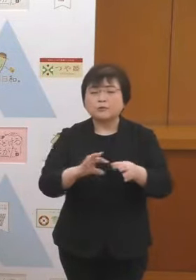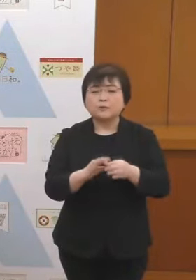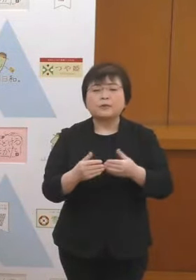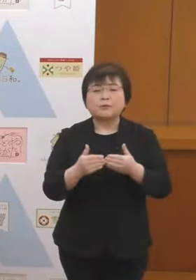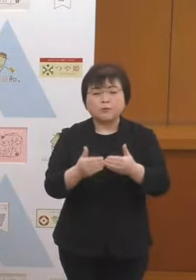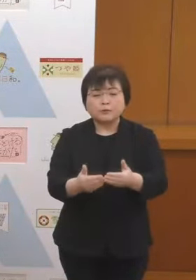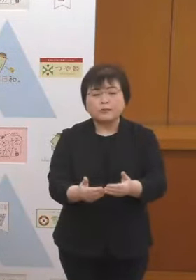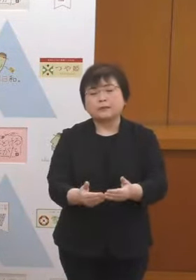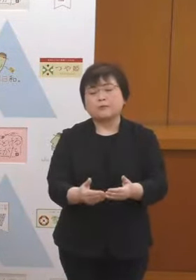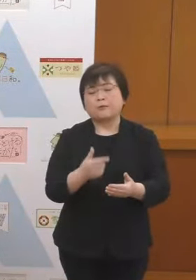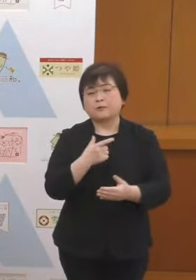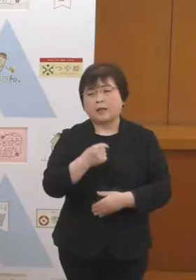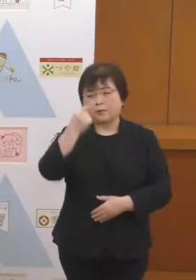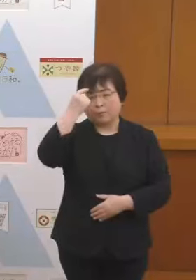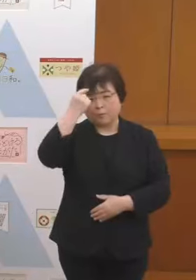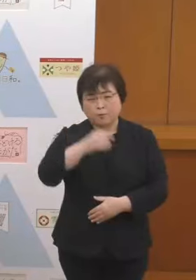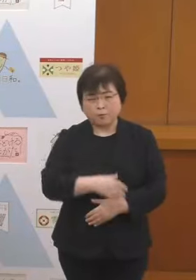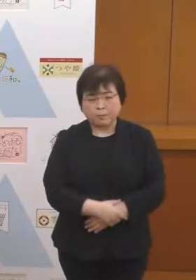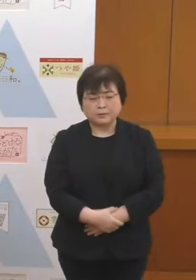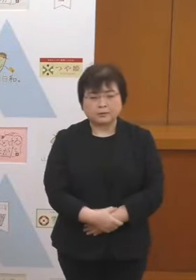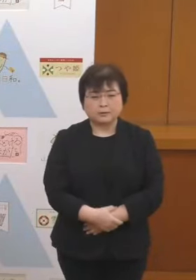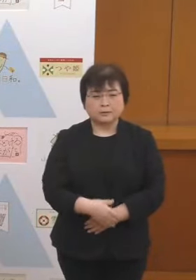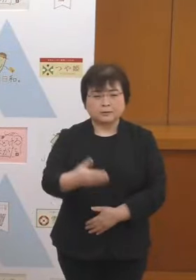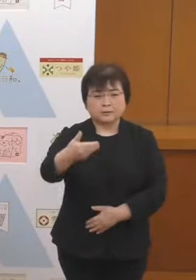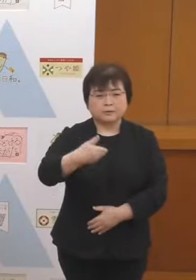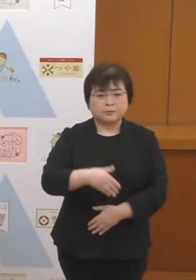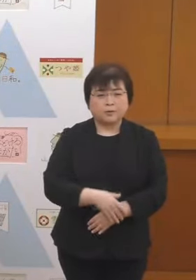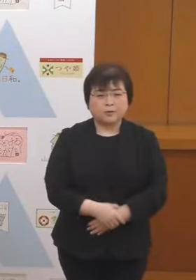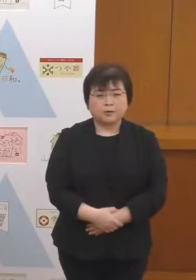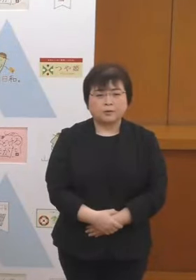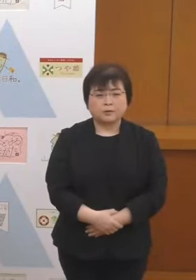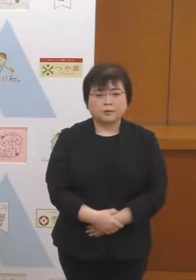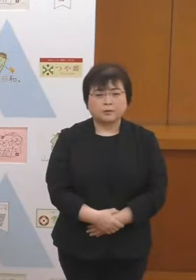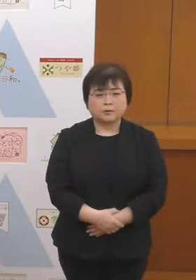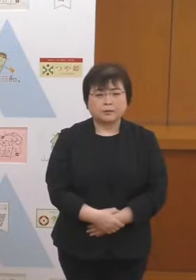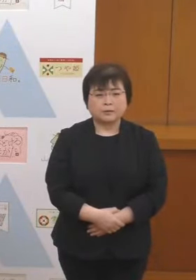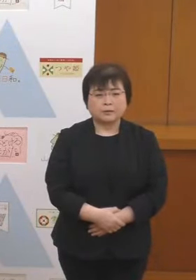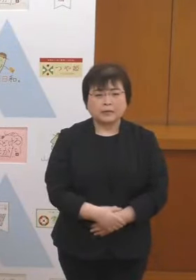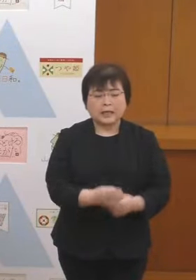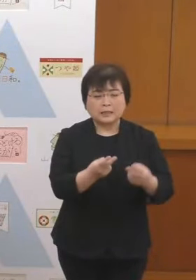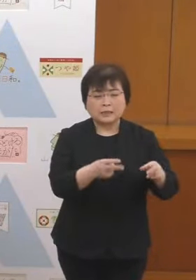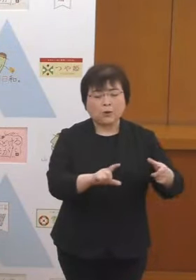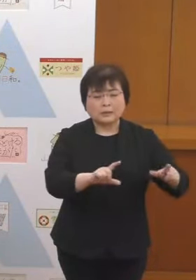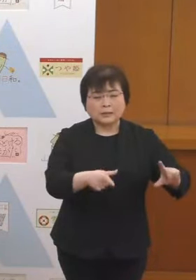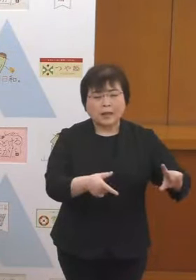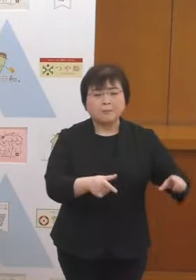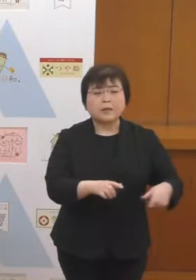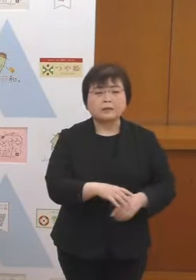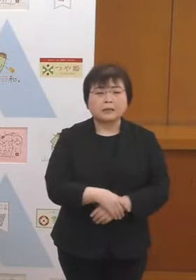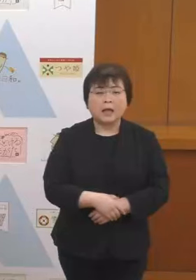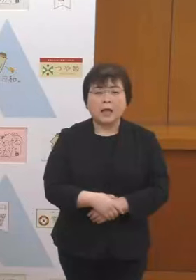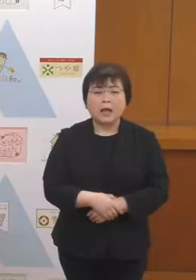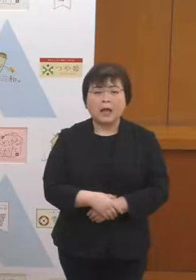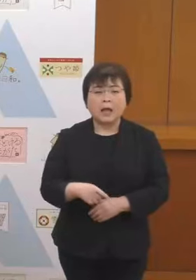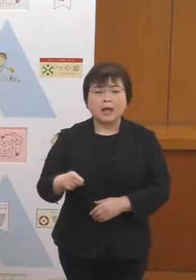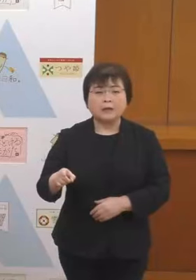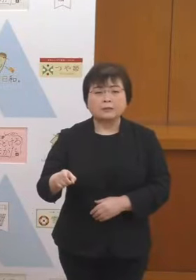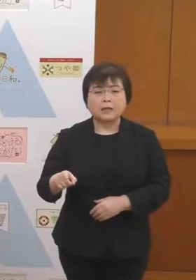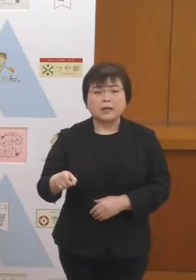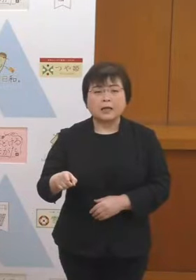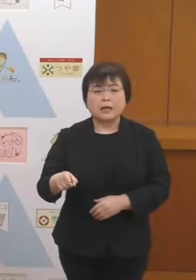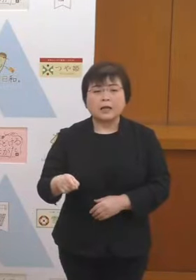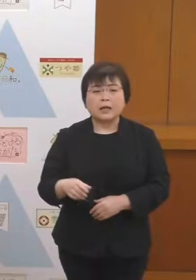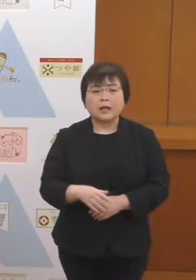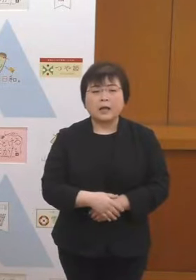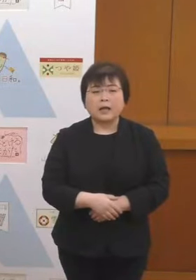いますであのま今回の事案もあってあの事業は違いますがま情風力においてもこうした